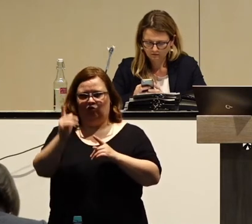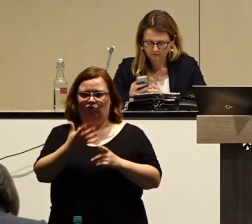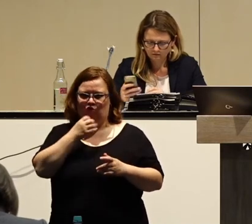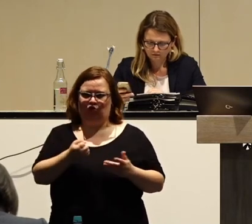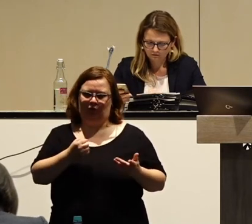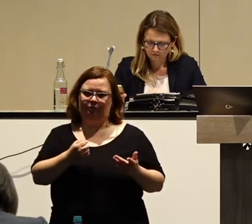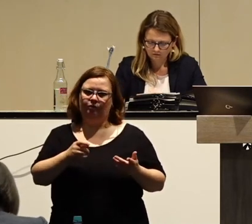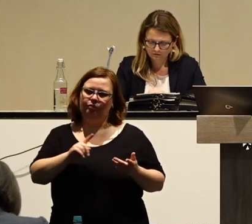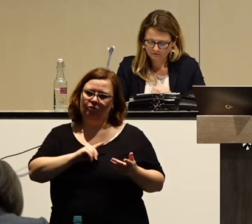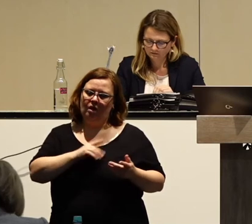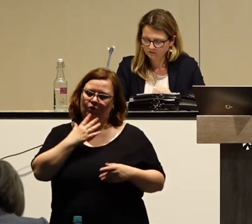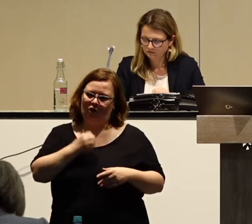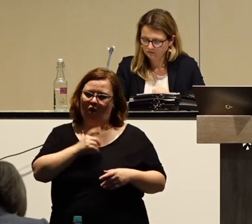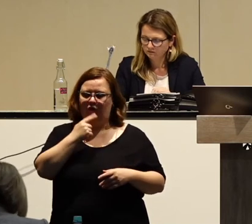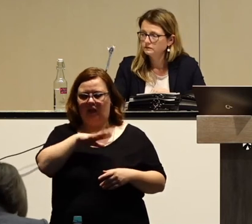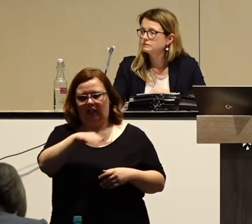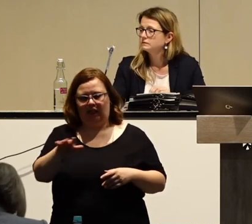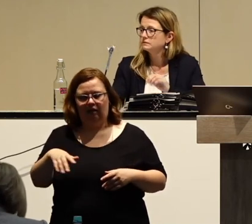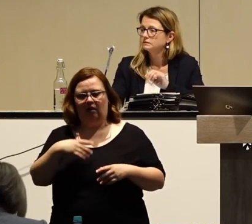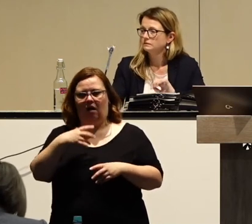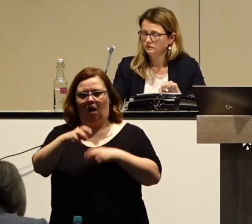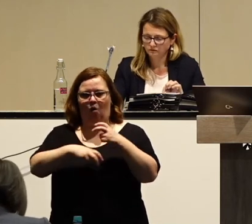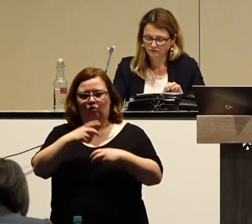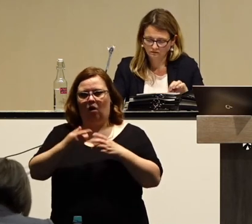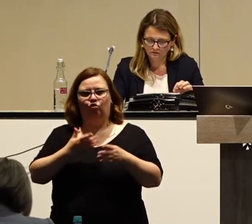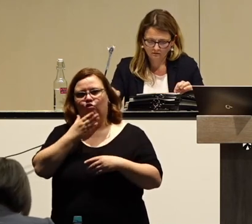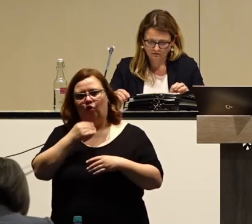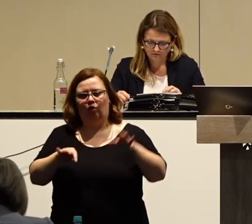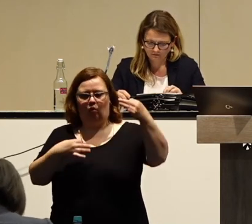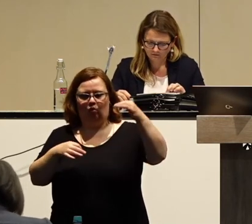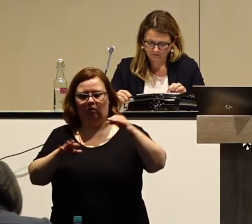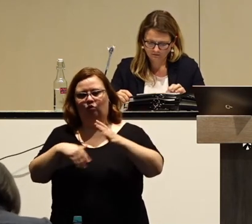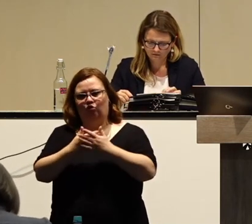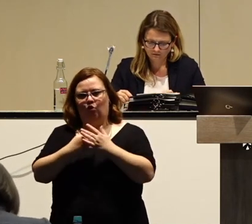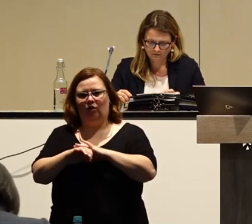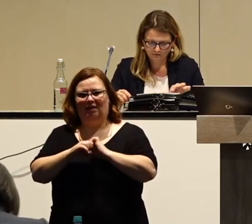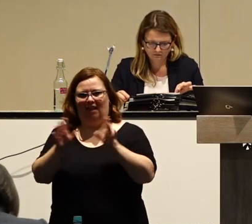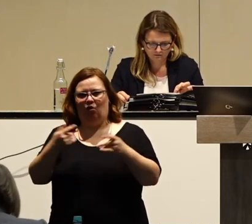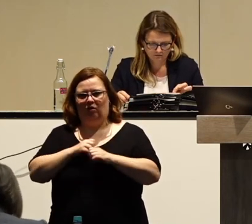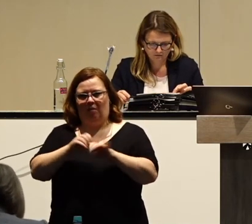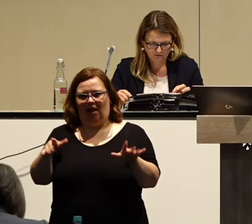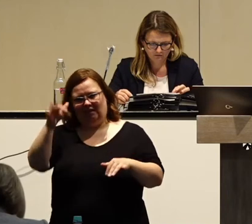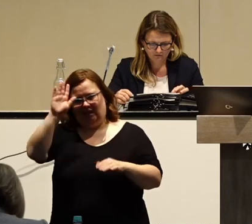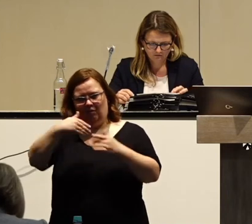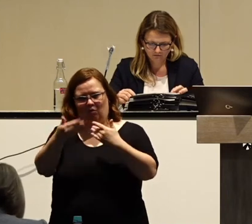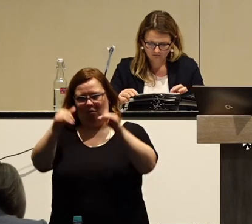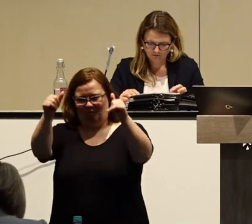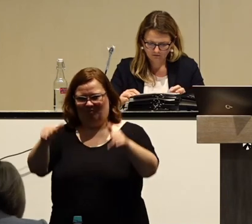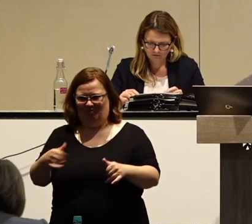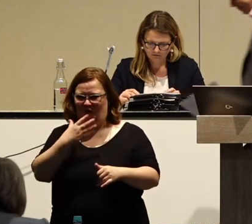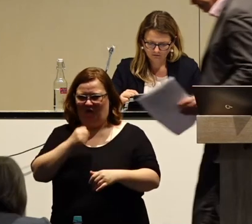hoffe persönlich, dass in ganz vielen Kinderzimmern in Zukunft auch schöne Urkunden mit lustigen See- und Meerestieren hängen.